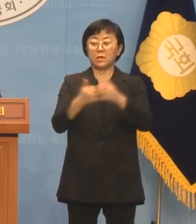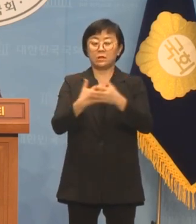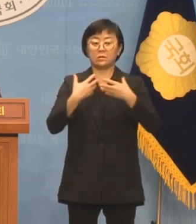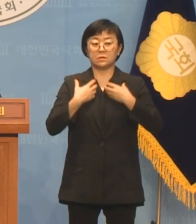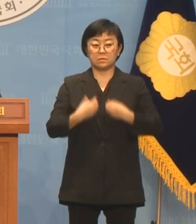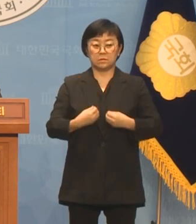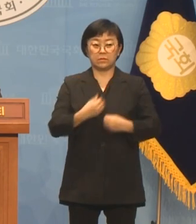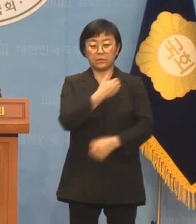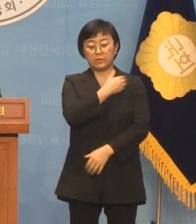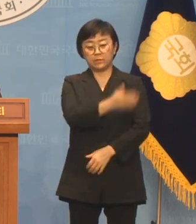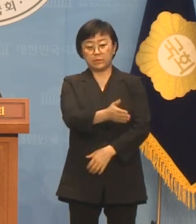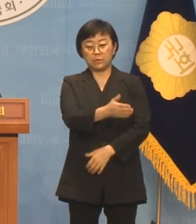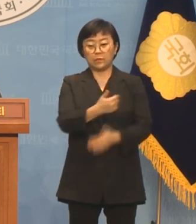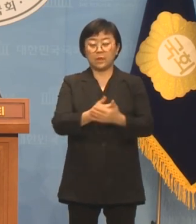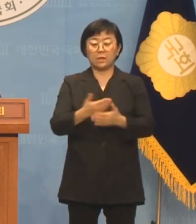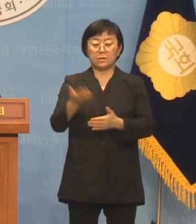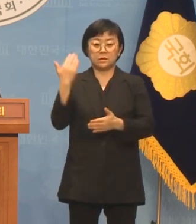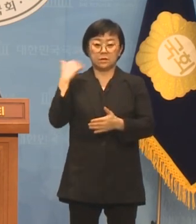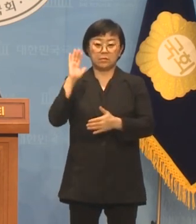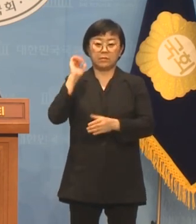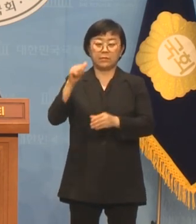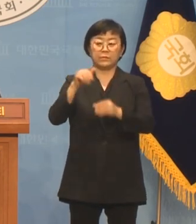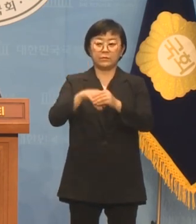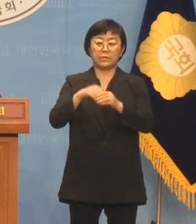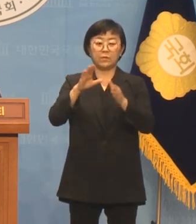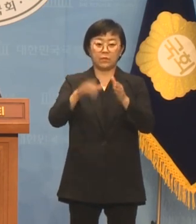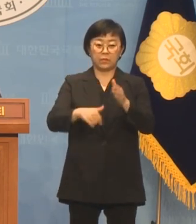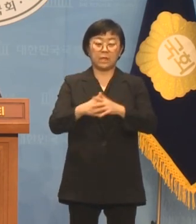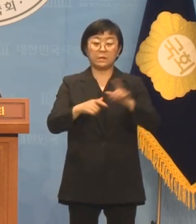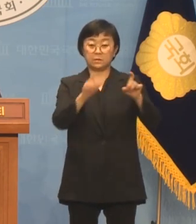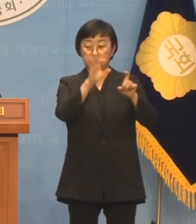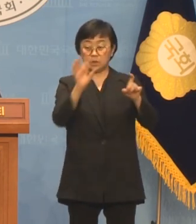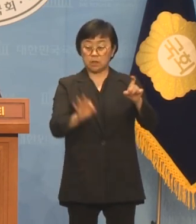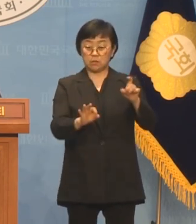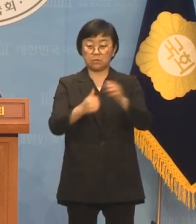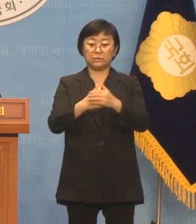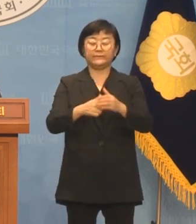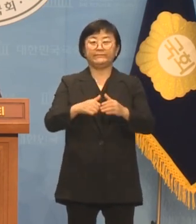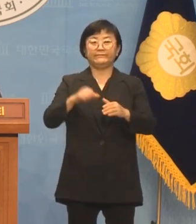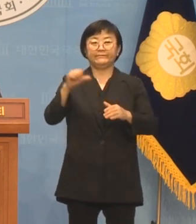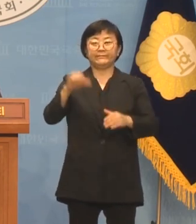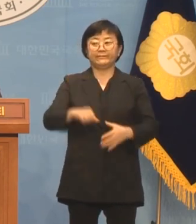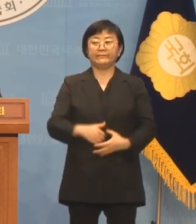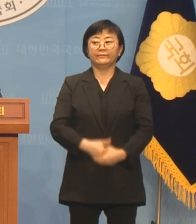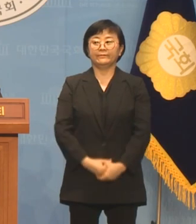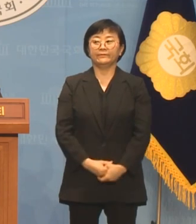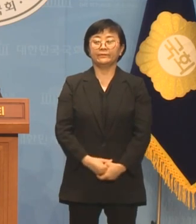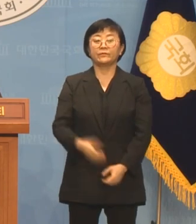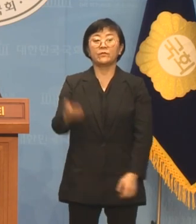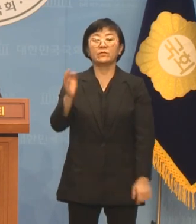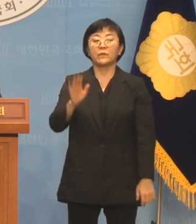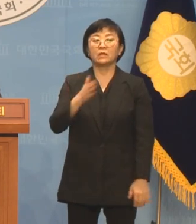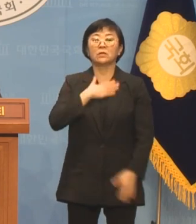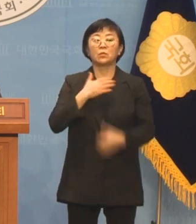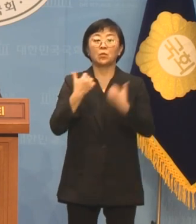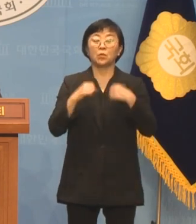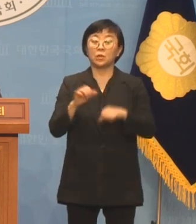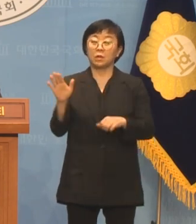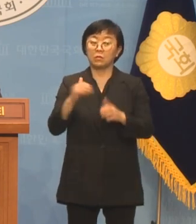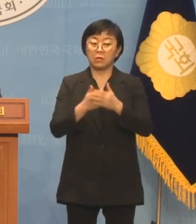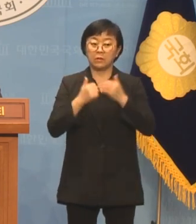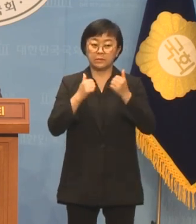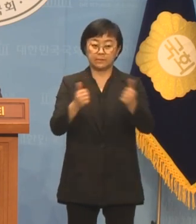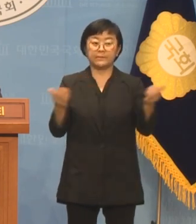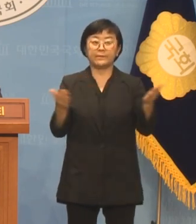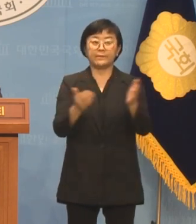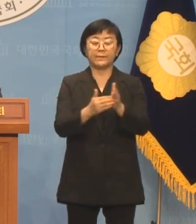실망과 외면으로 지난 대선에서 거의 10%를 졌습니다. 그럼에도 저는 포기하지 않고 열심히